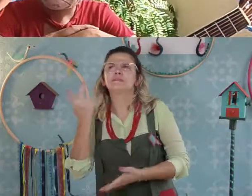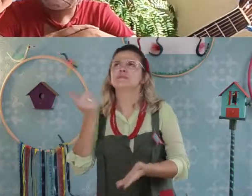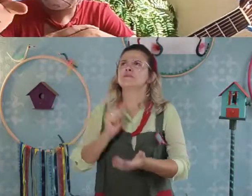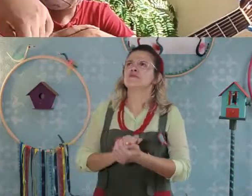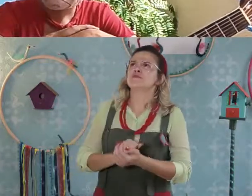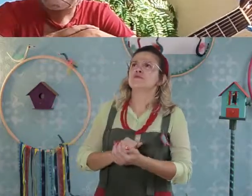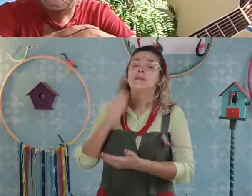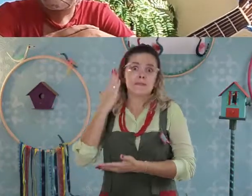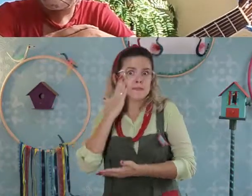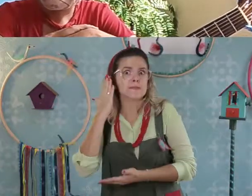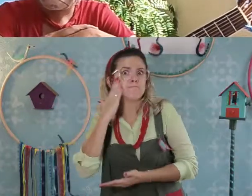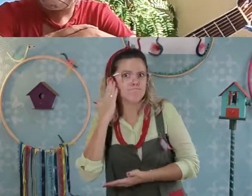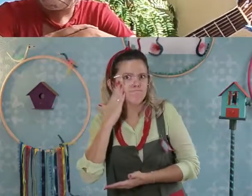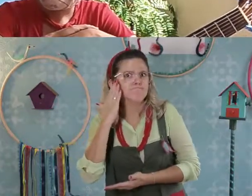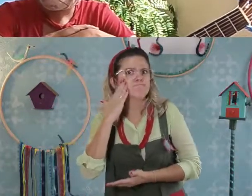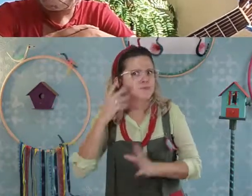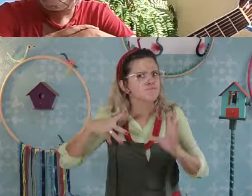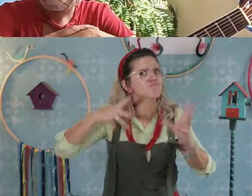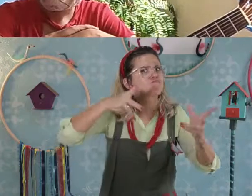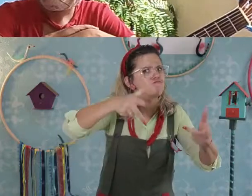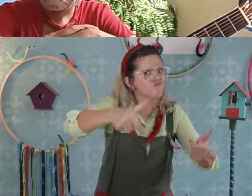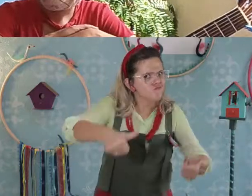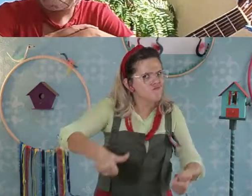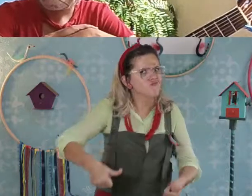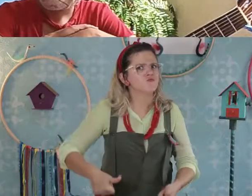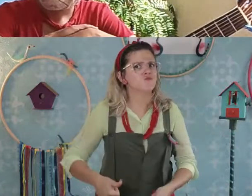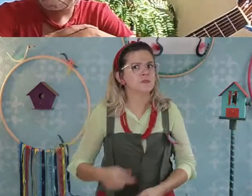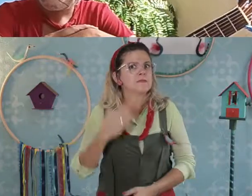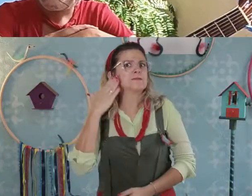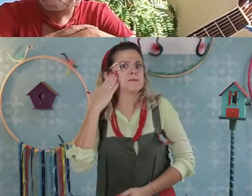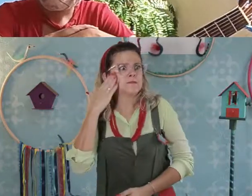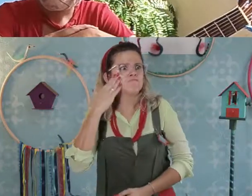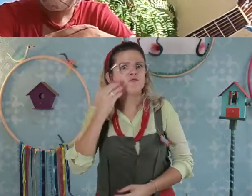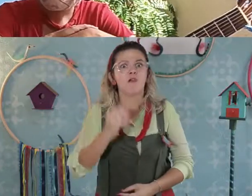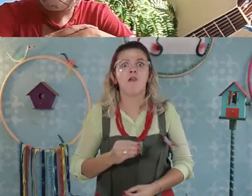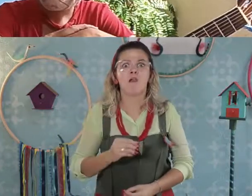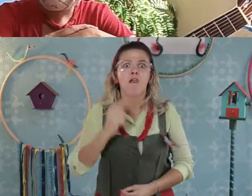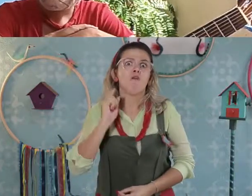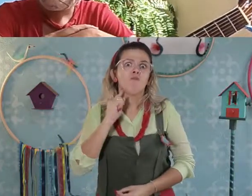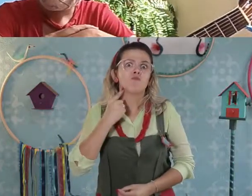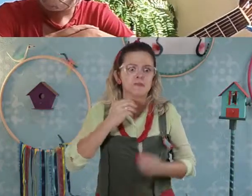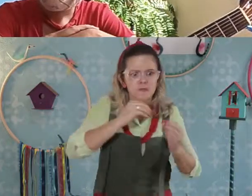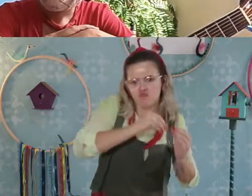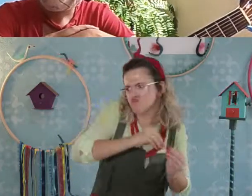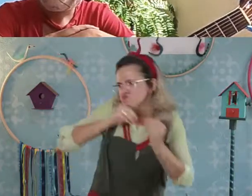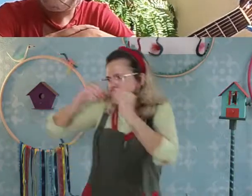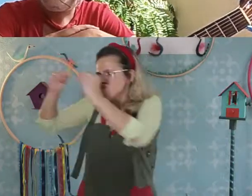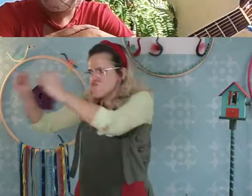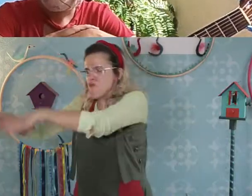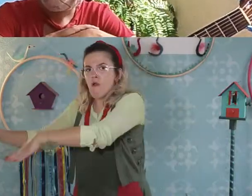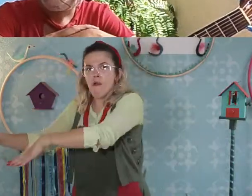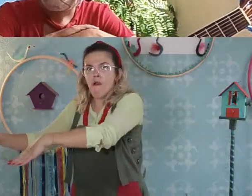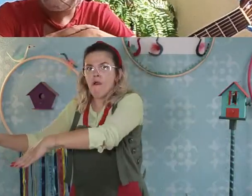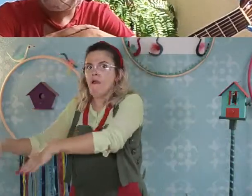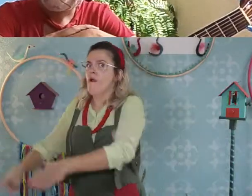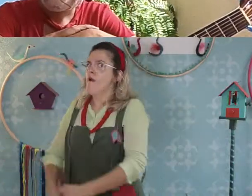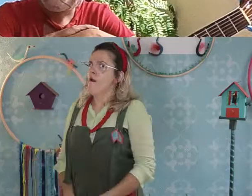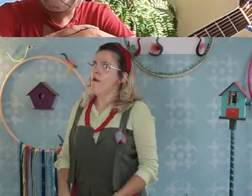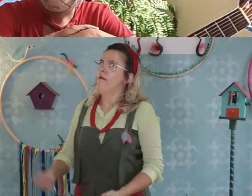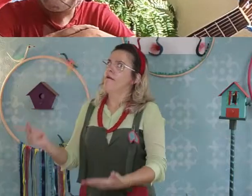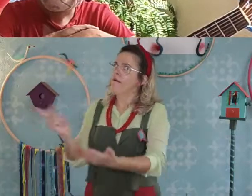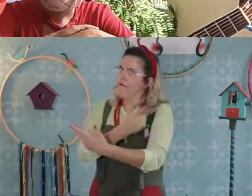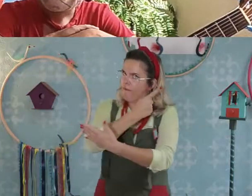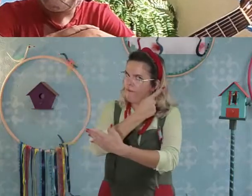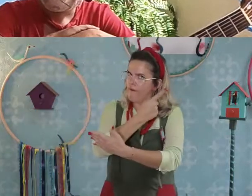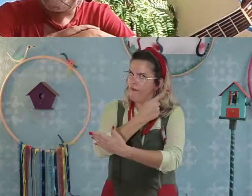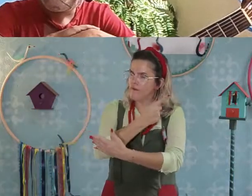do lixo. Eles sabiam que pensar sobre jogar fora é uma mentira que nós